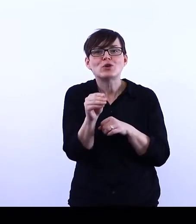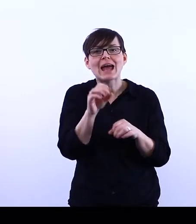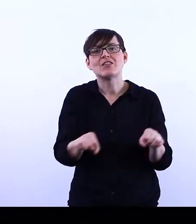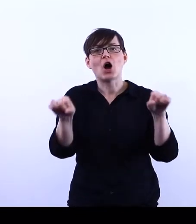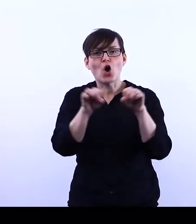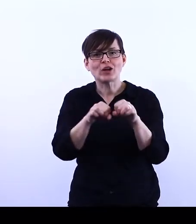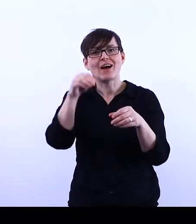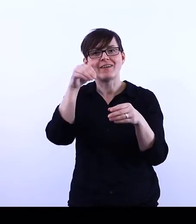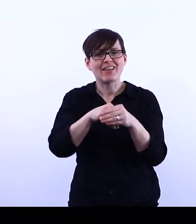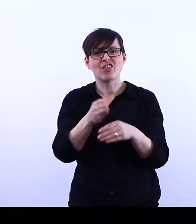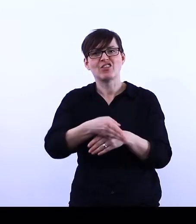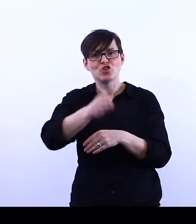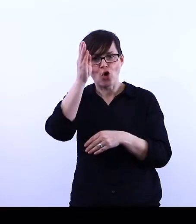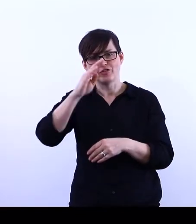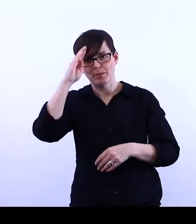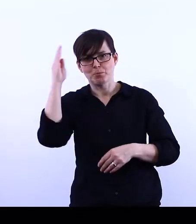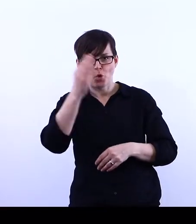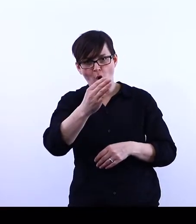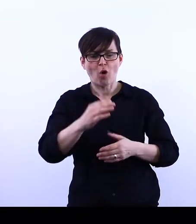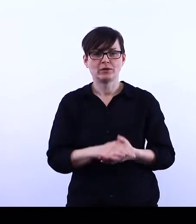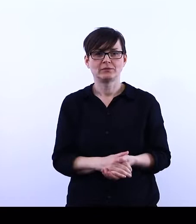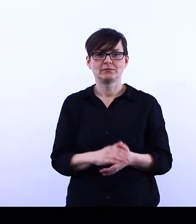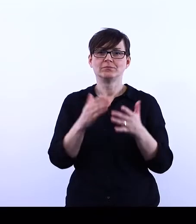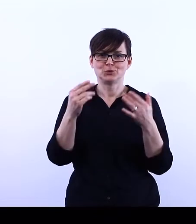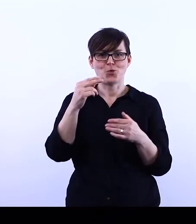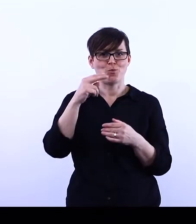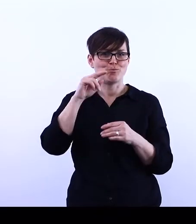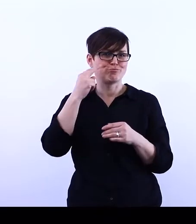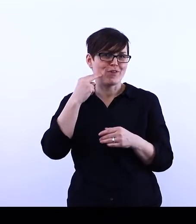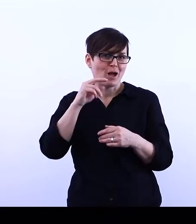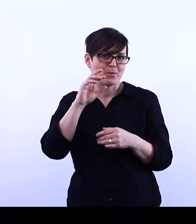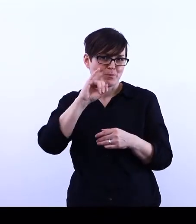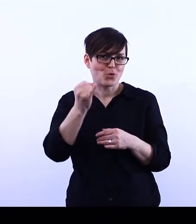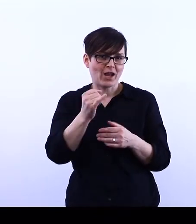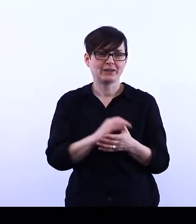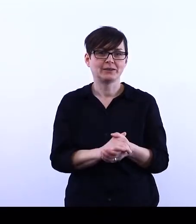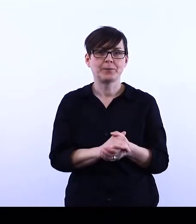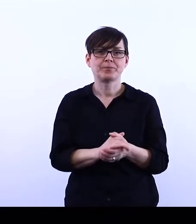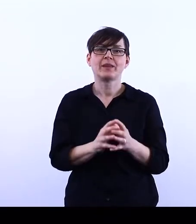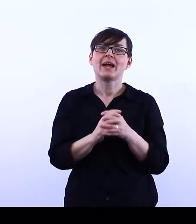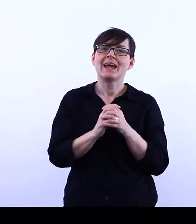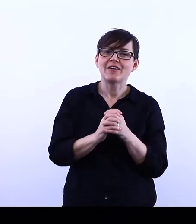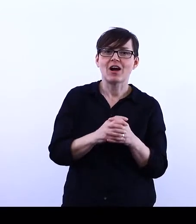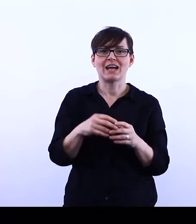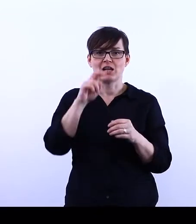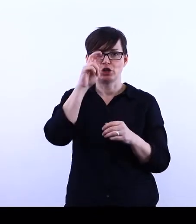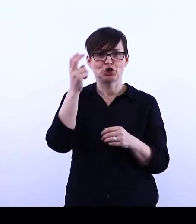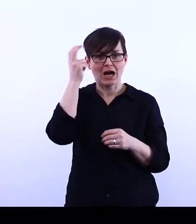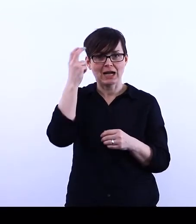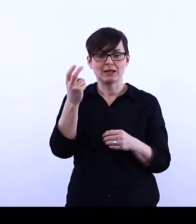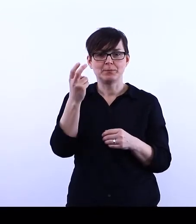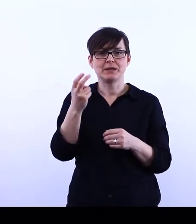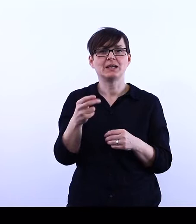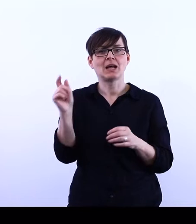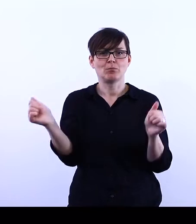gemeinsam online im Norden, heißt das Projekt. Die Evangelische Akademie mit der Evangelischen